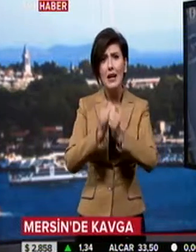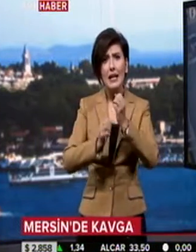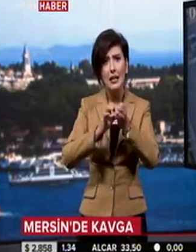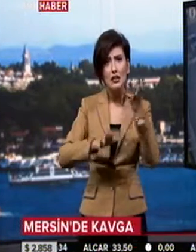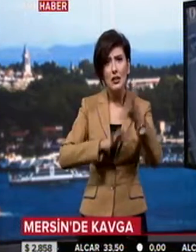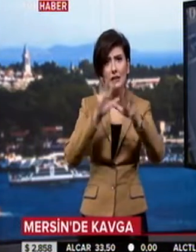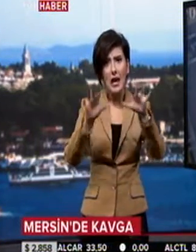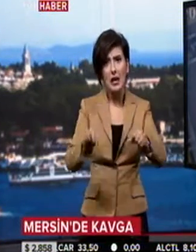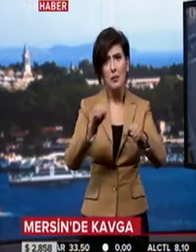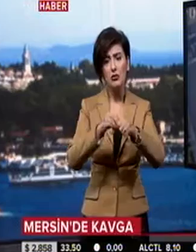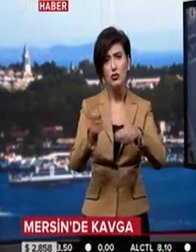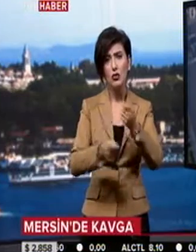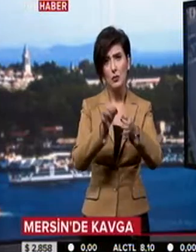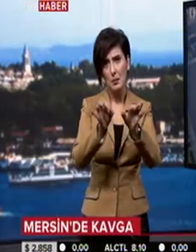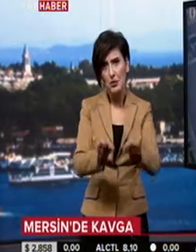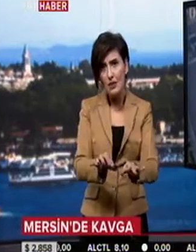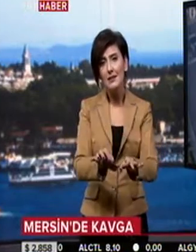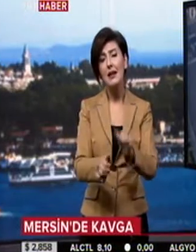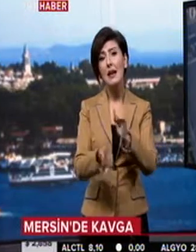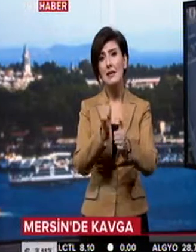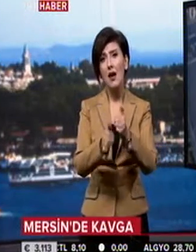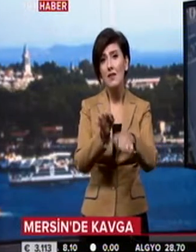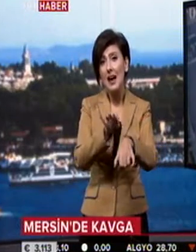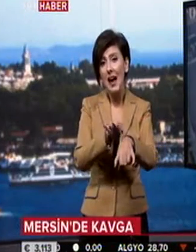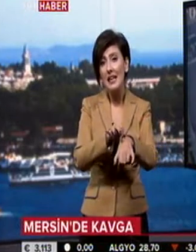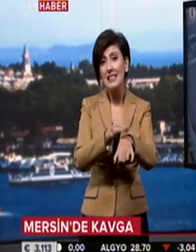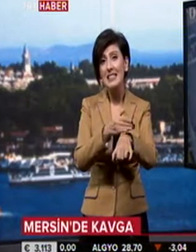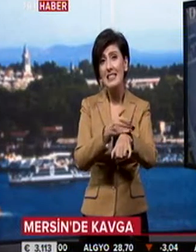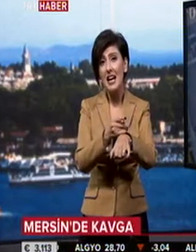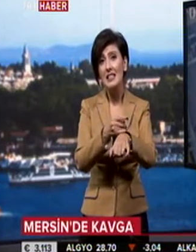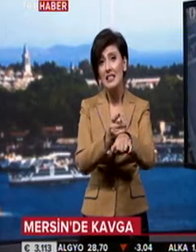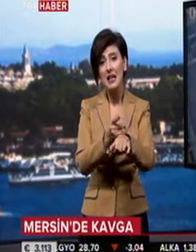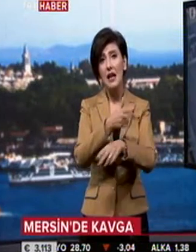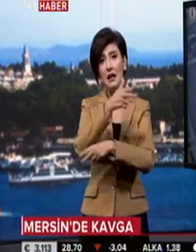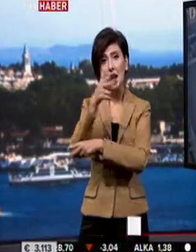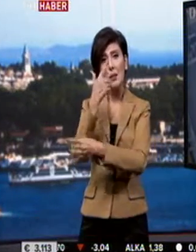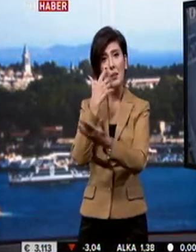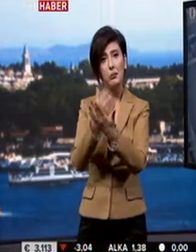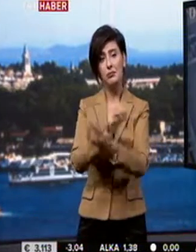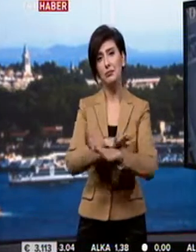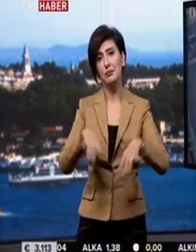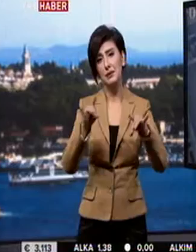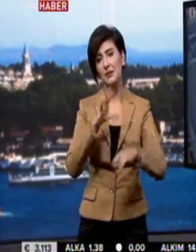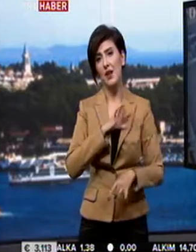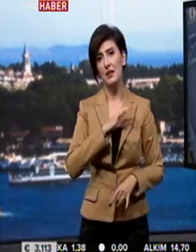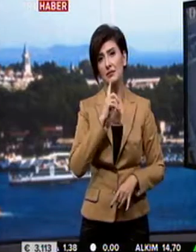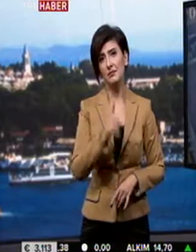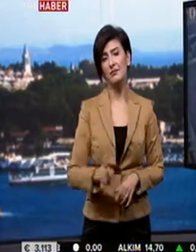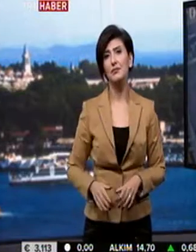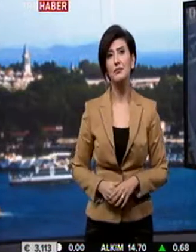Polis kavgaya karışanları yakalamak için çalışma başlattı. Kavga anı saniye saniye kameralara